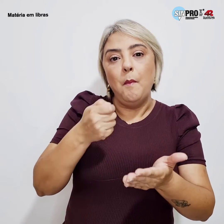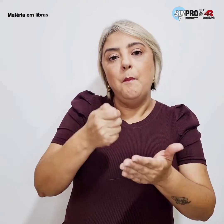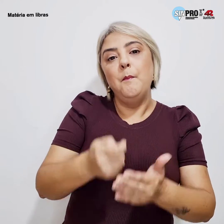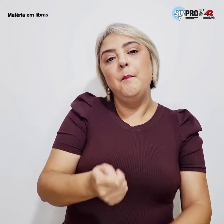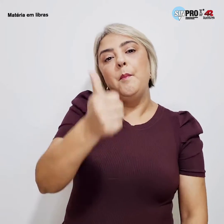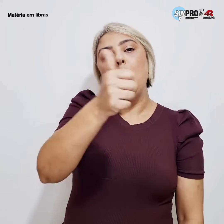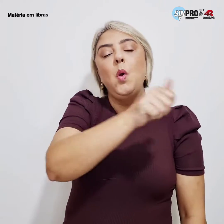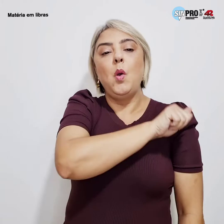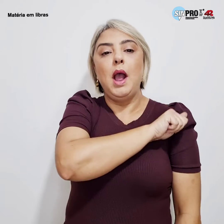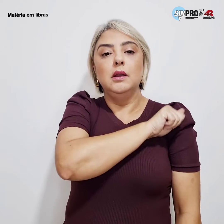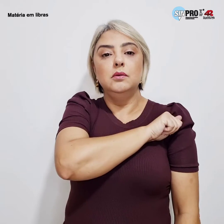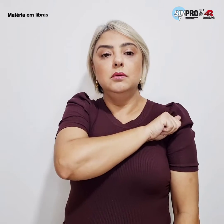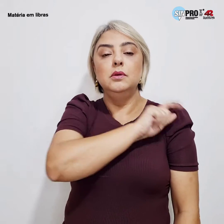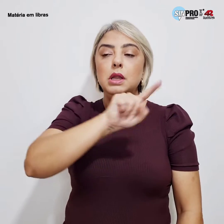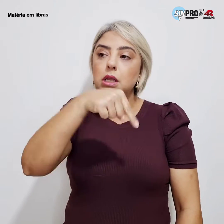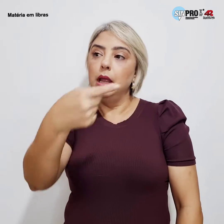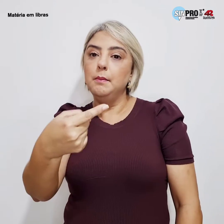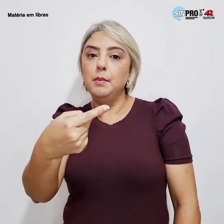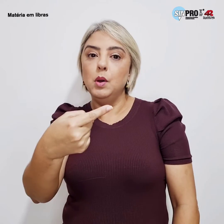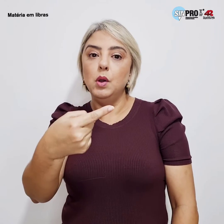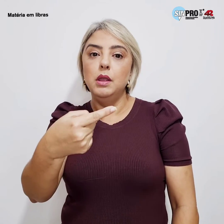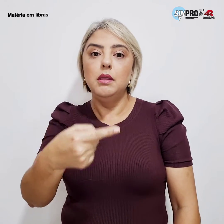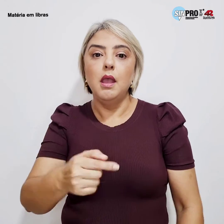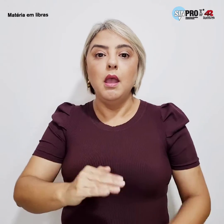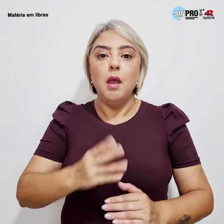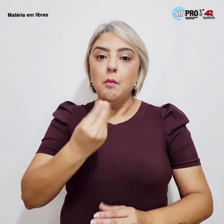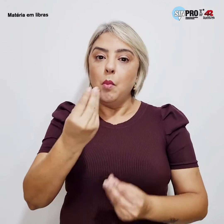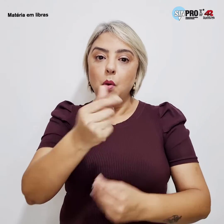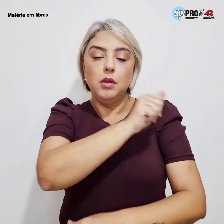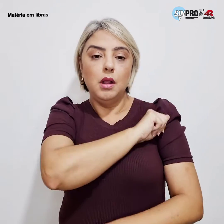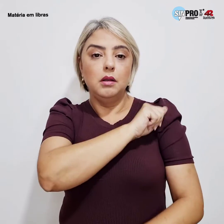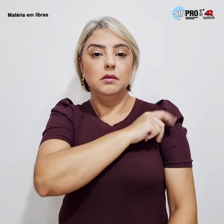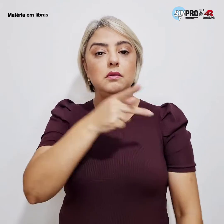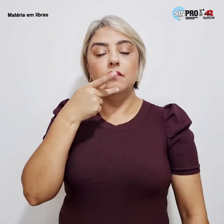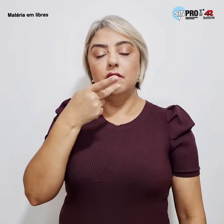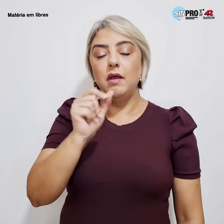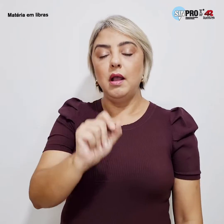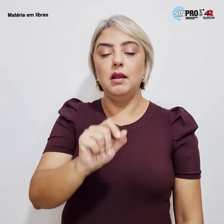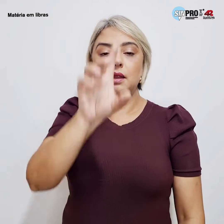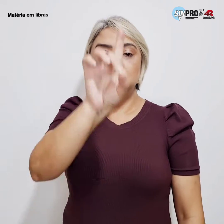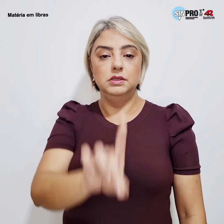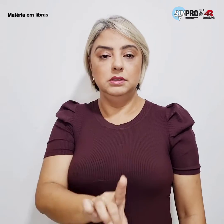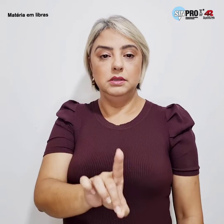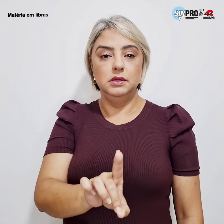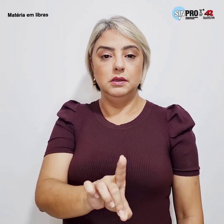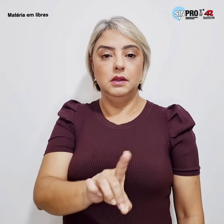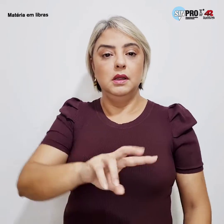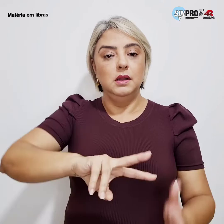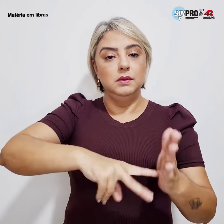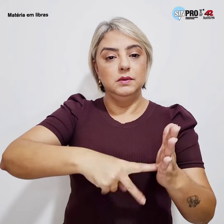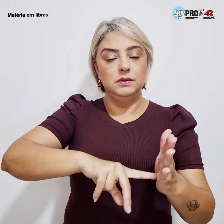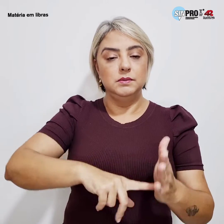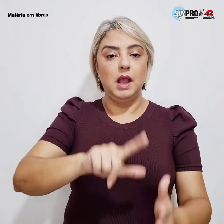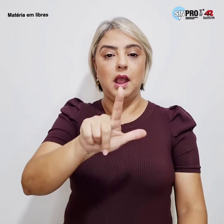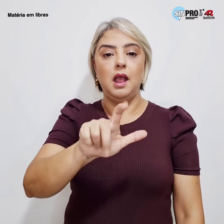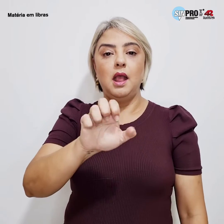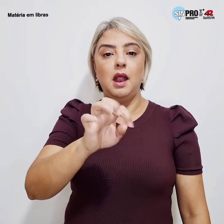de alta adesão no mesmo ano, afirma a diretora do Simpro, Letícia Montandon,